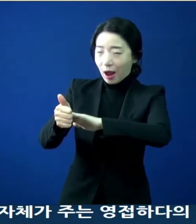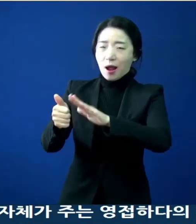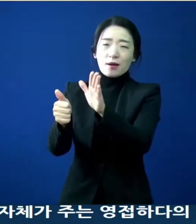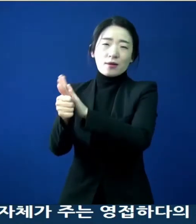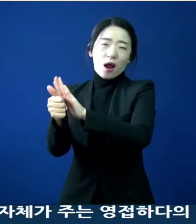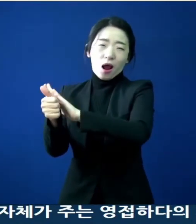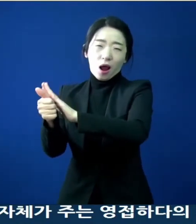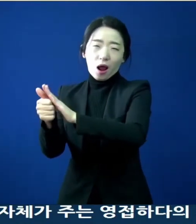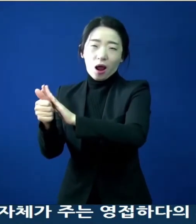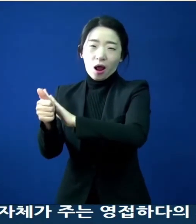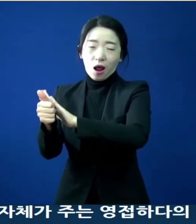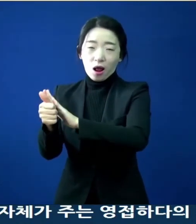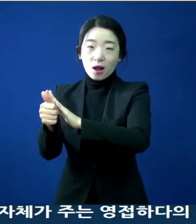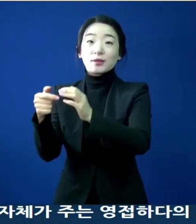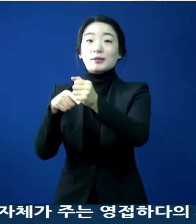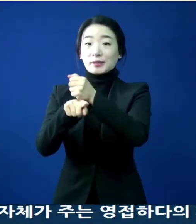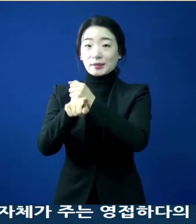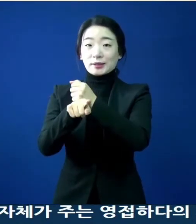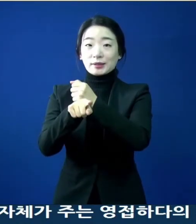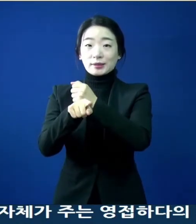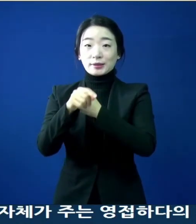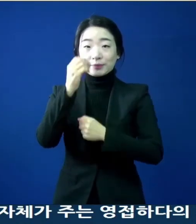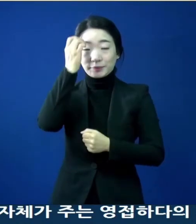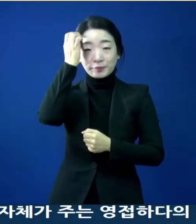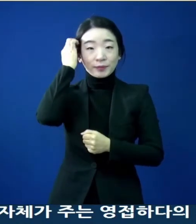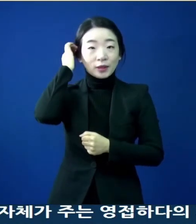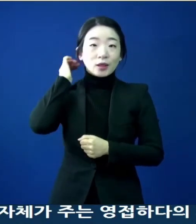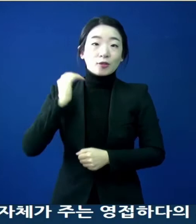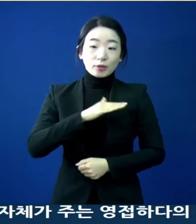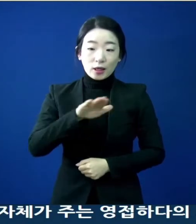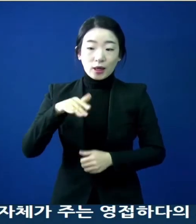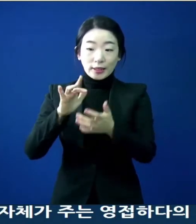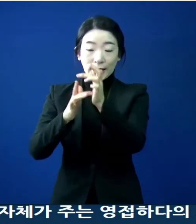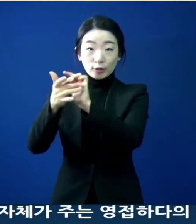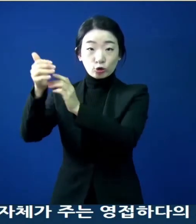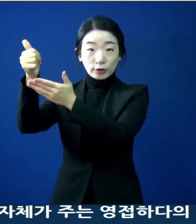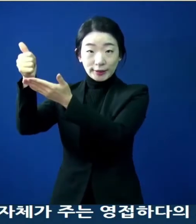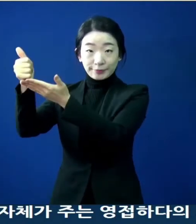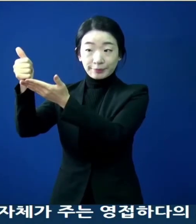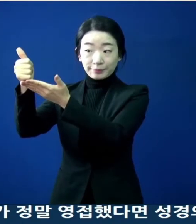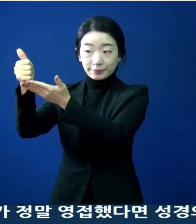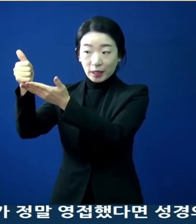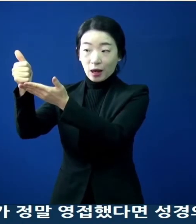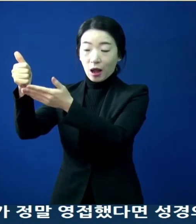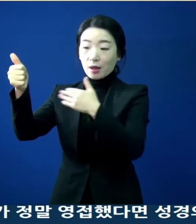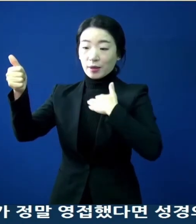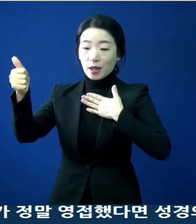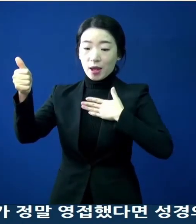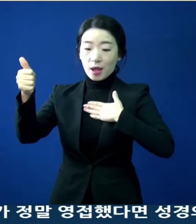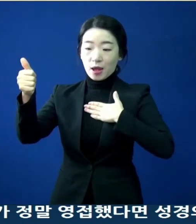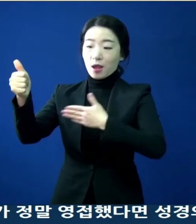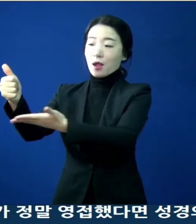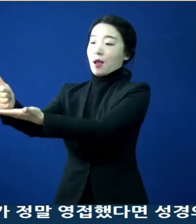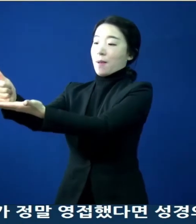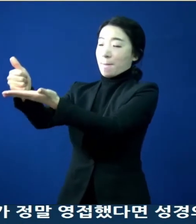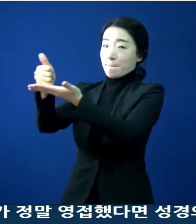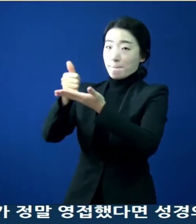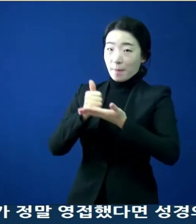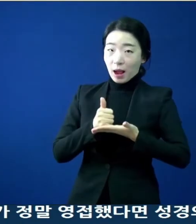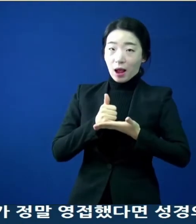대접하다라는 뜻입니다. 그러니까 우리가 예수님을 우리 삶 속에 영접할 때에는